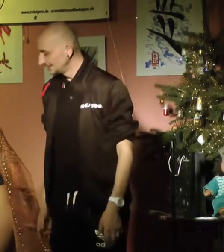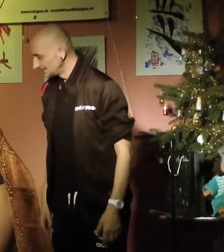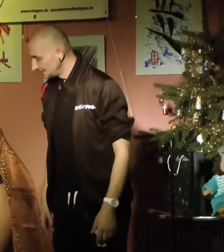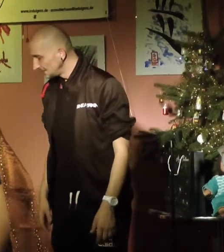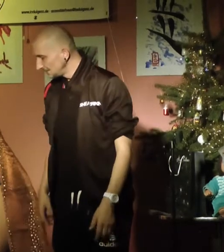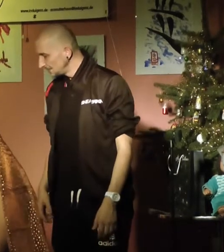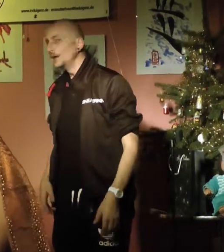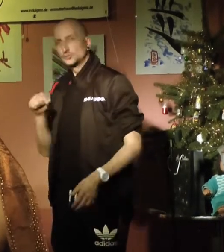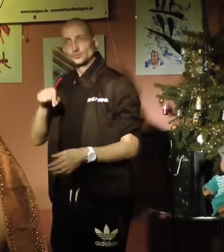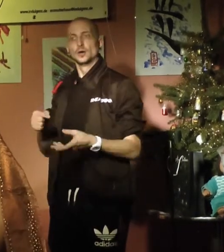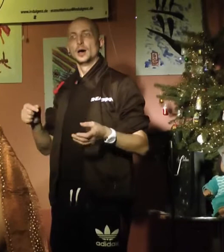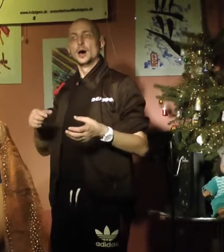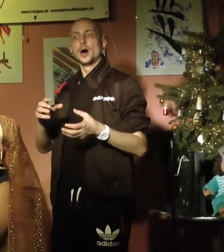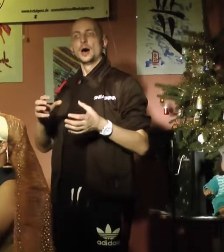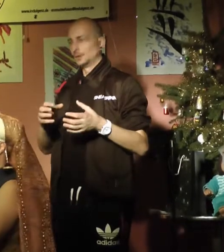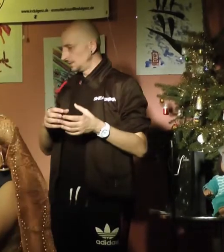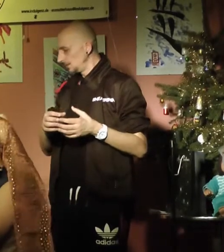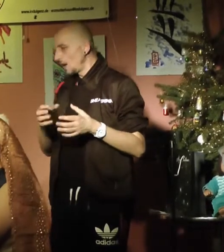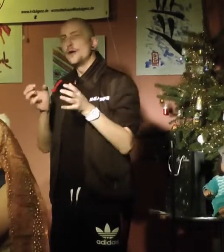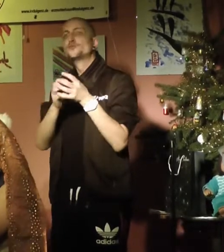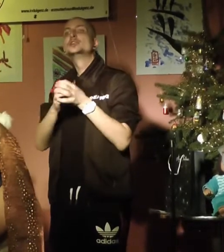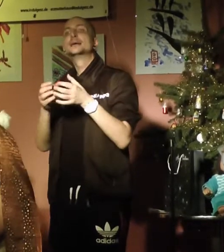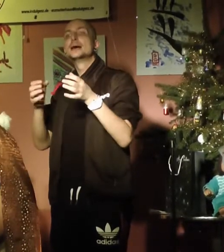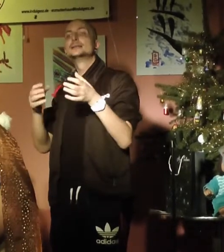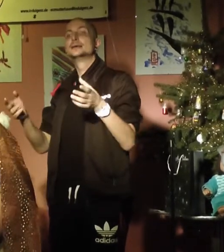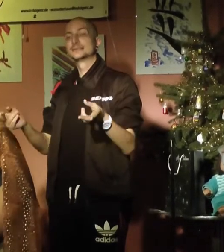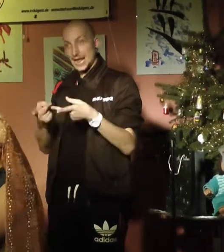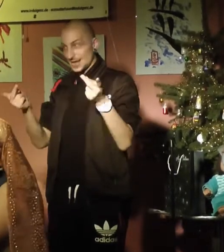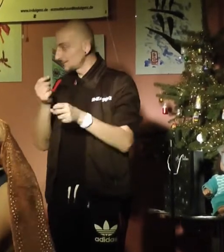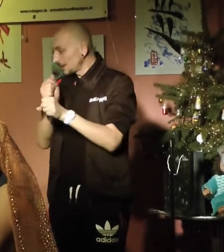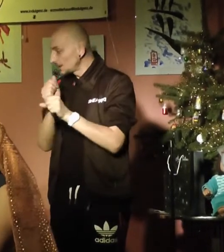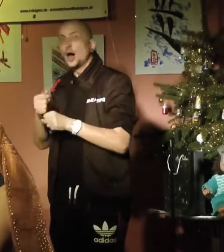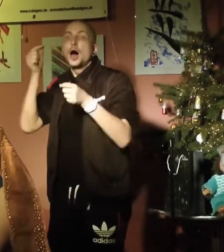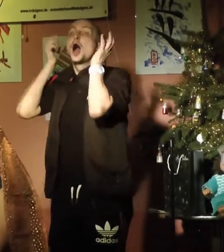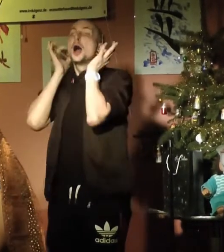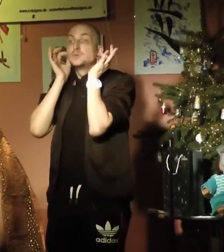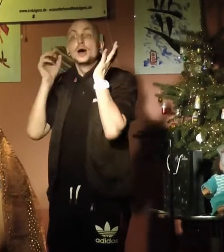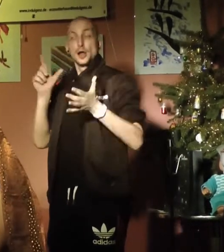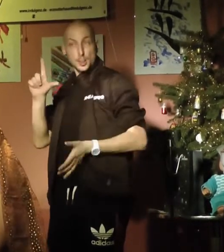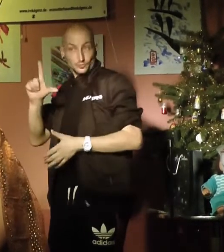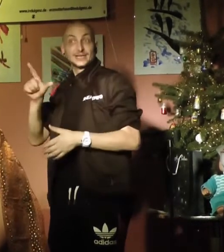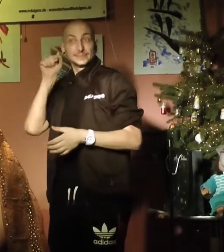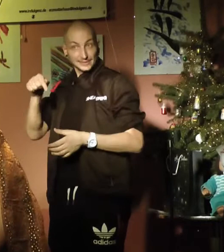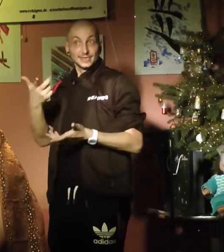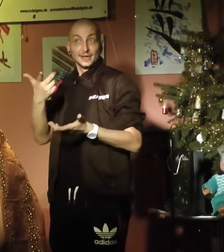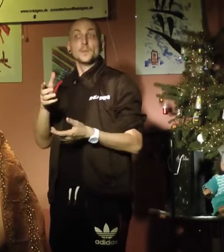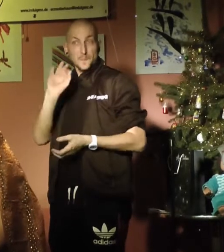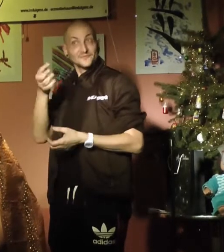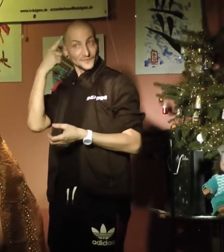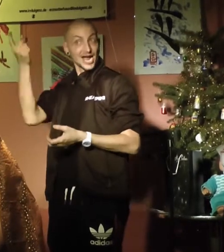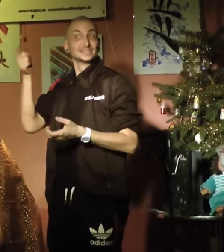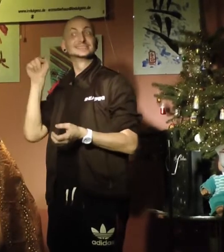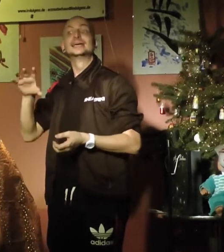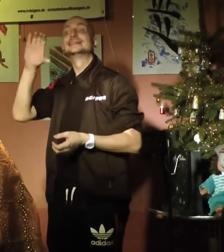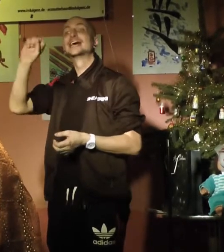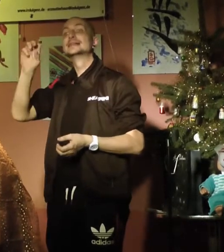Ja, ah, das sind zum Anhängen Zitronen. Ah, ja, genau, Ludwig, du weißt, wie es geht. Gleich beim nächsten CSD. Als